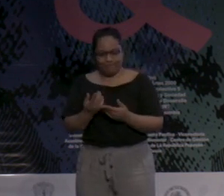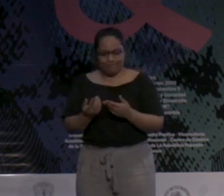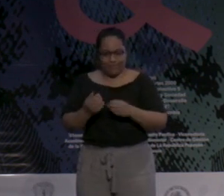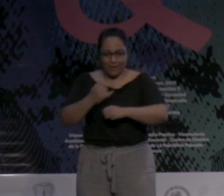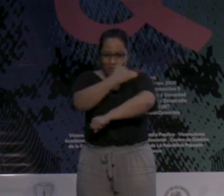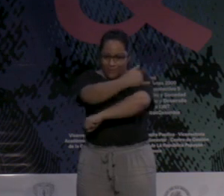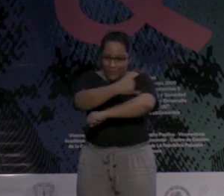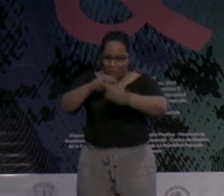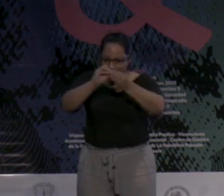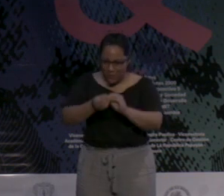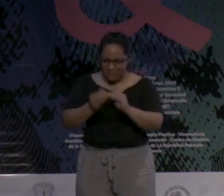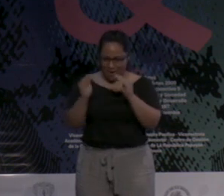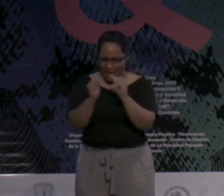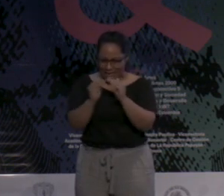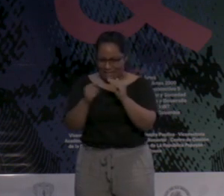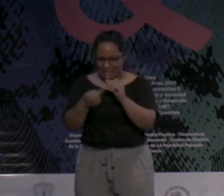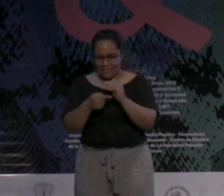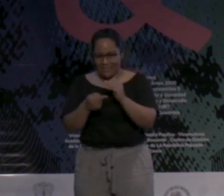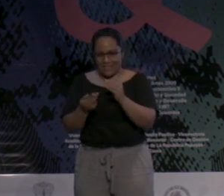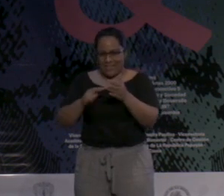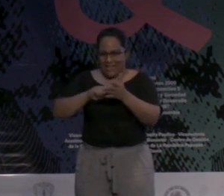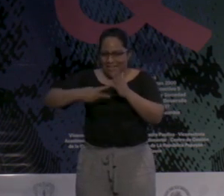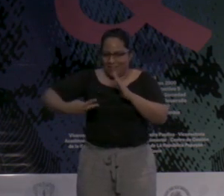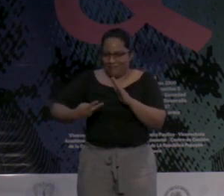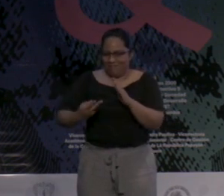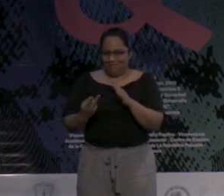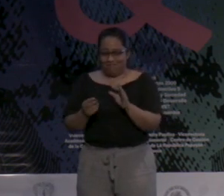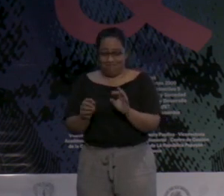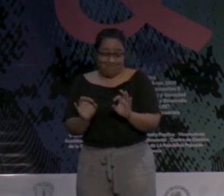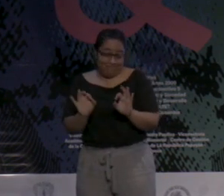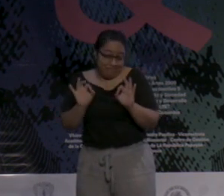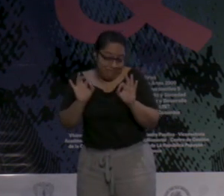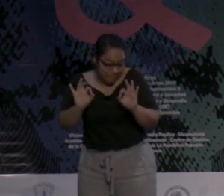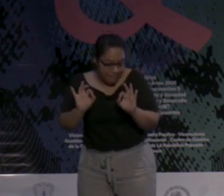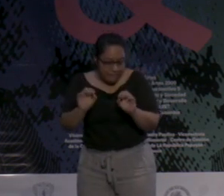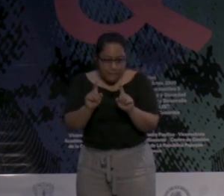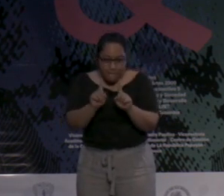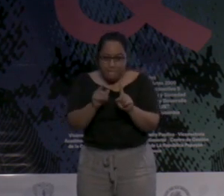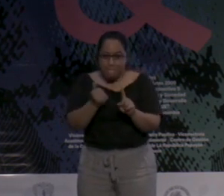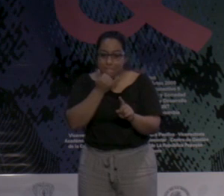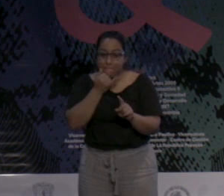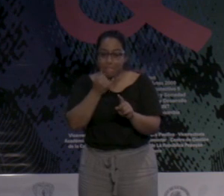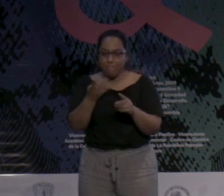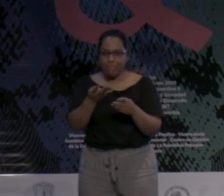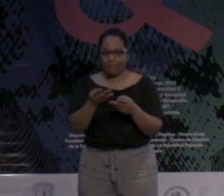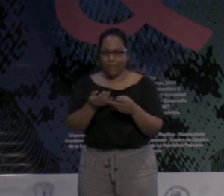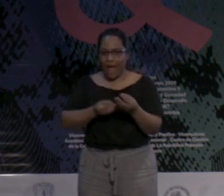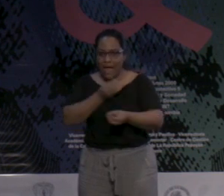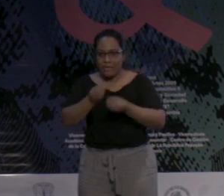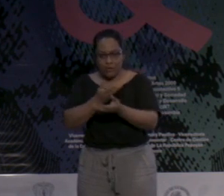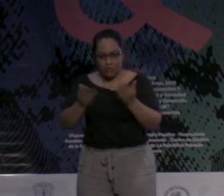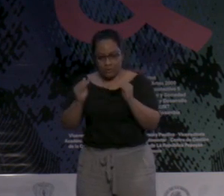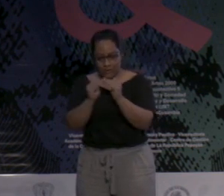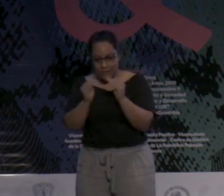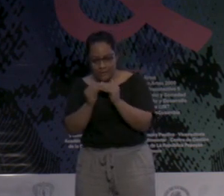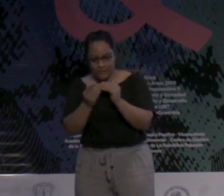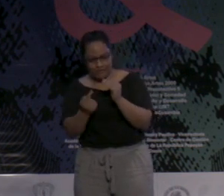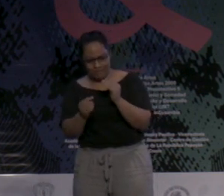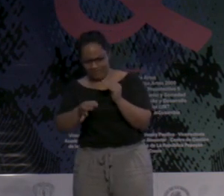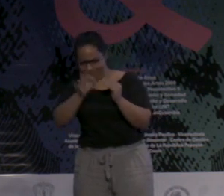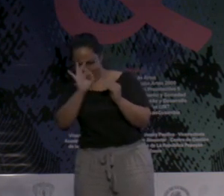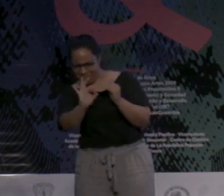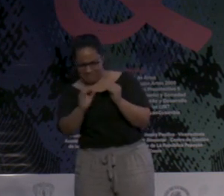arquitectura construida con tecnología de punta, pero que sacrifica cualquier inicio de